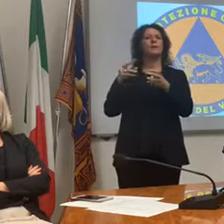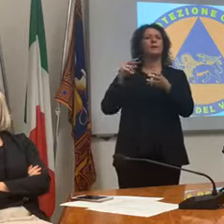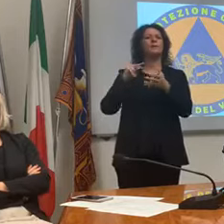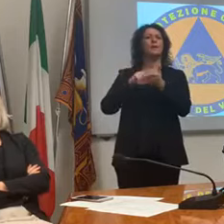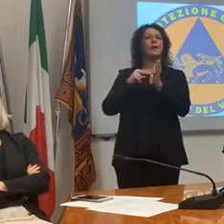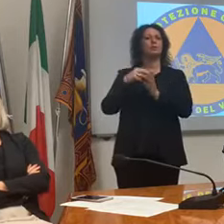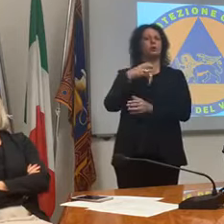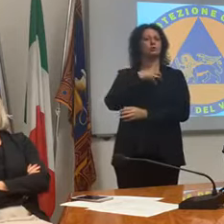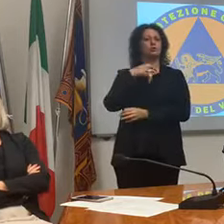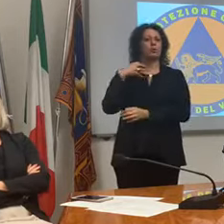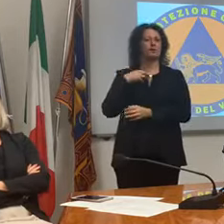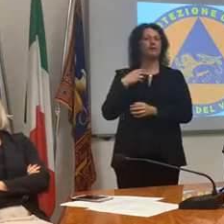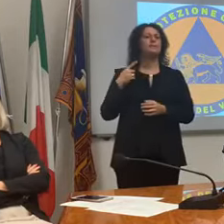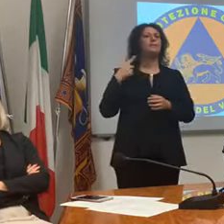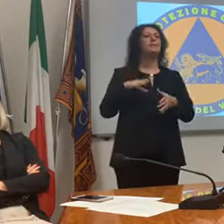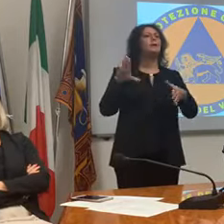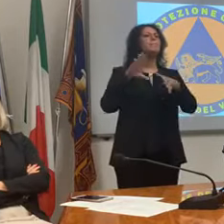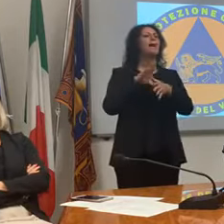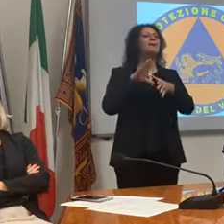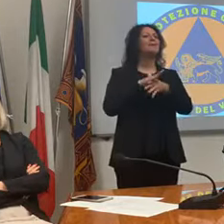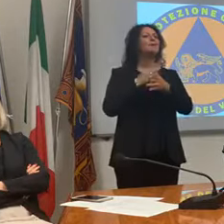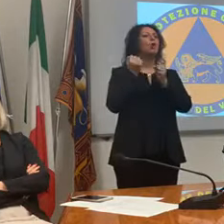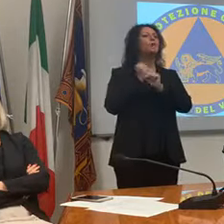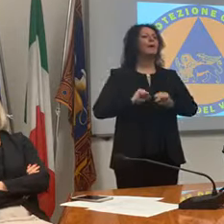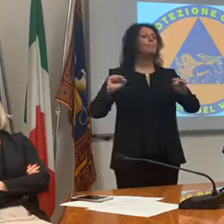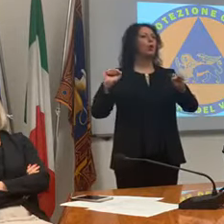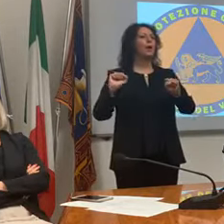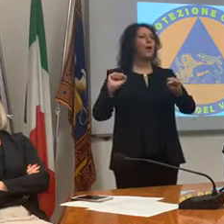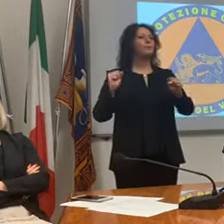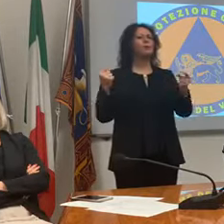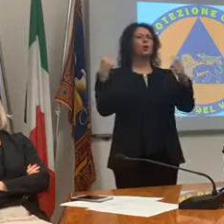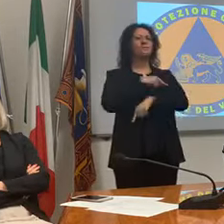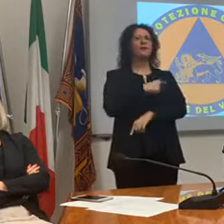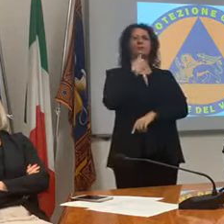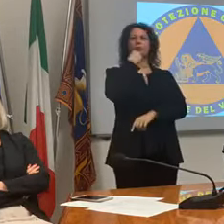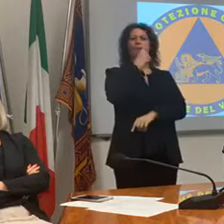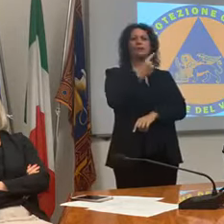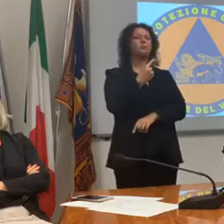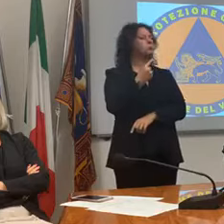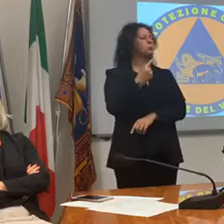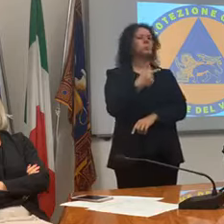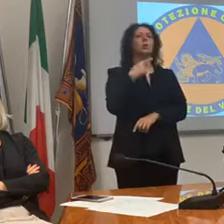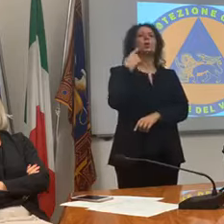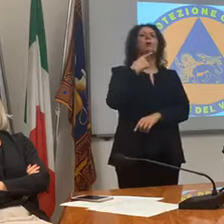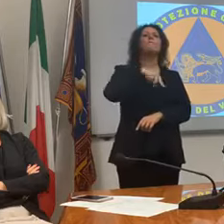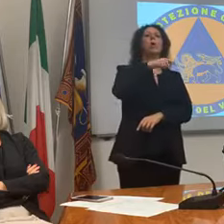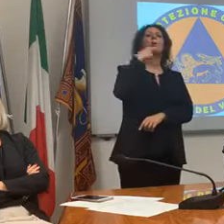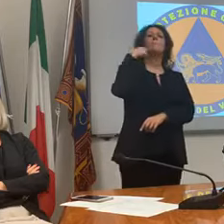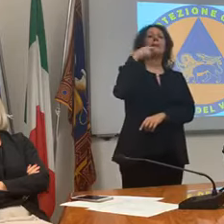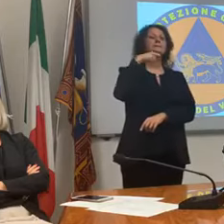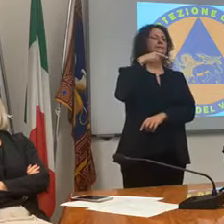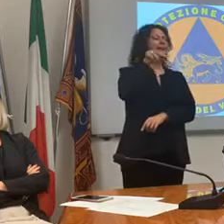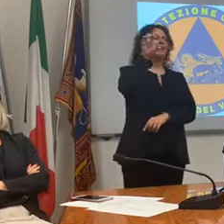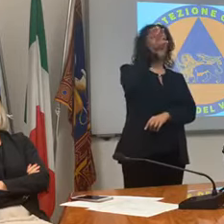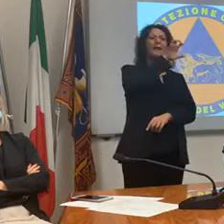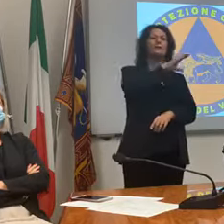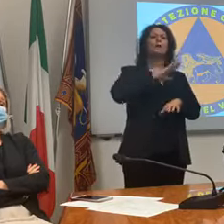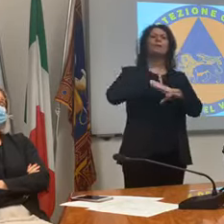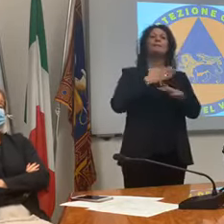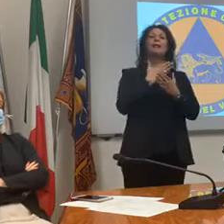eurodeputata Alessandra Moretti dice che invece è lei il presidente della regione governata dalla destra, che sapete solo lagnarvi e che